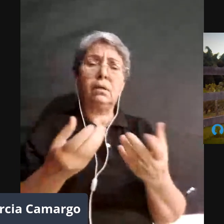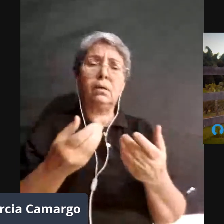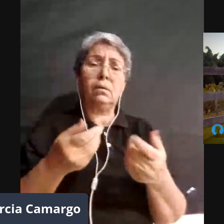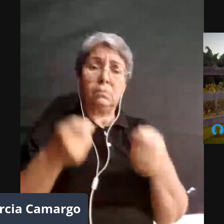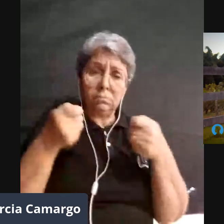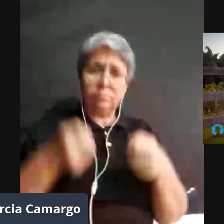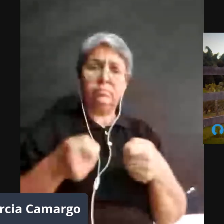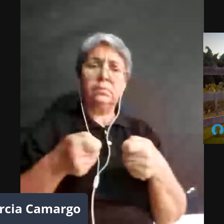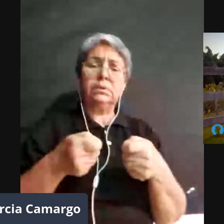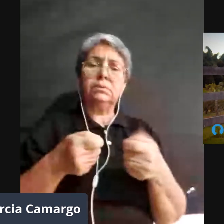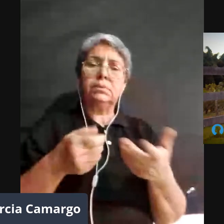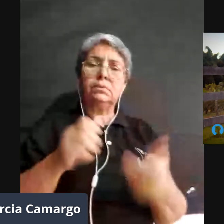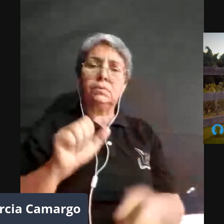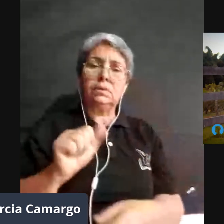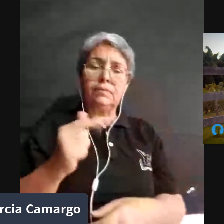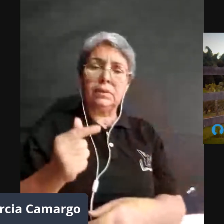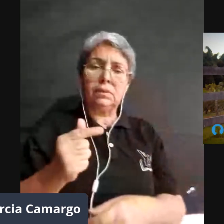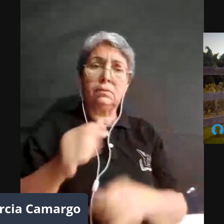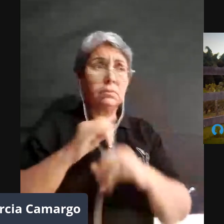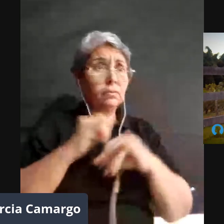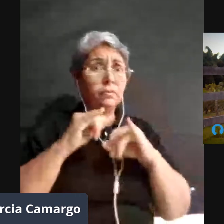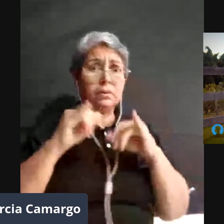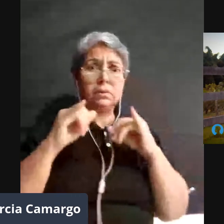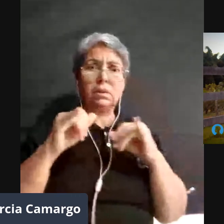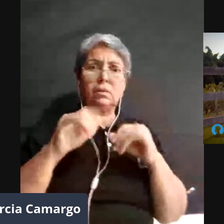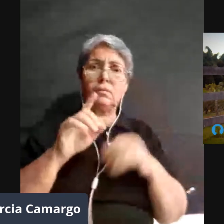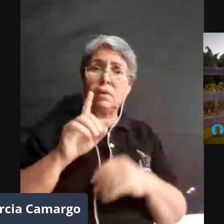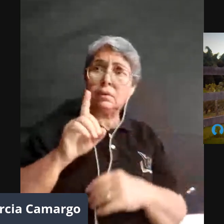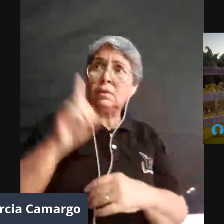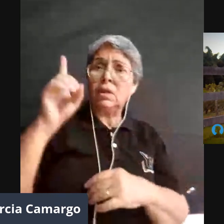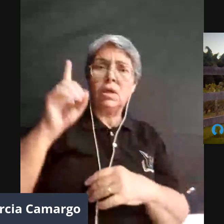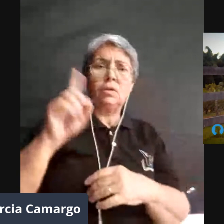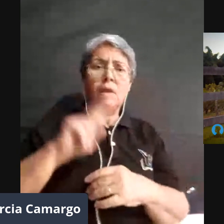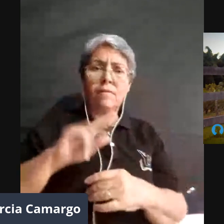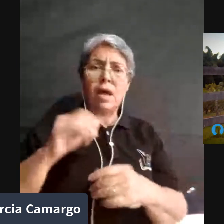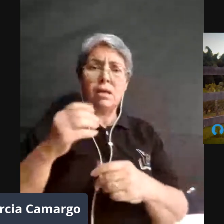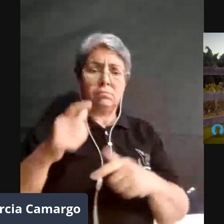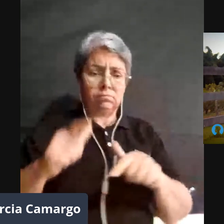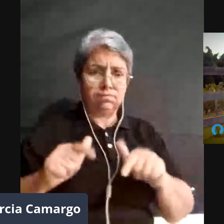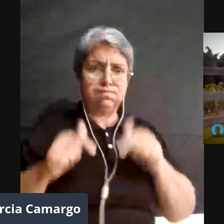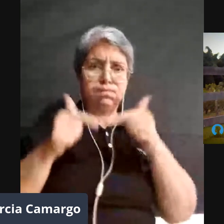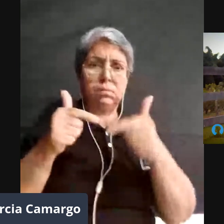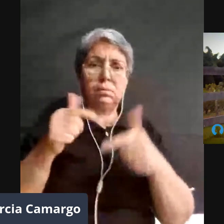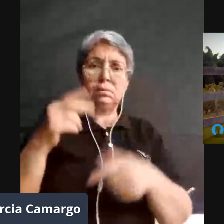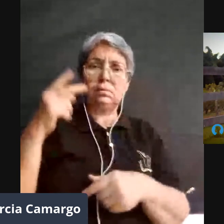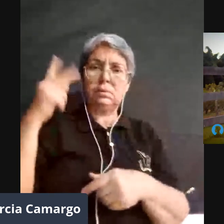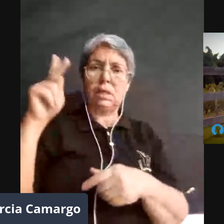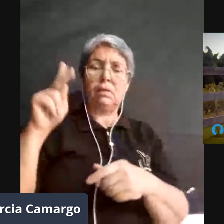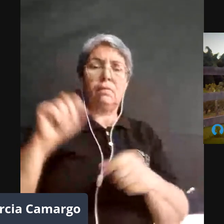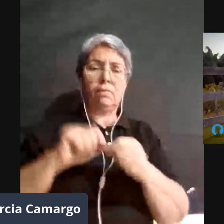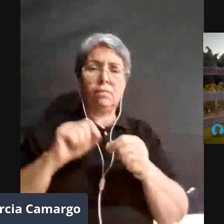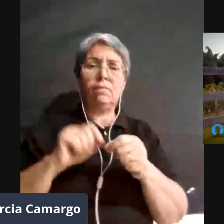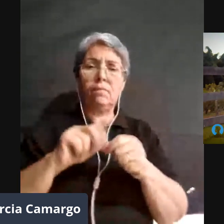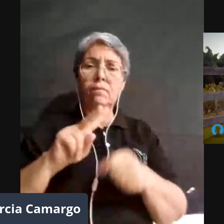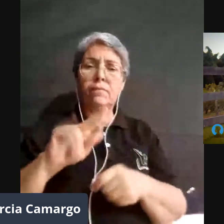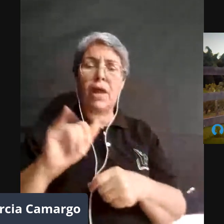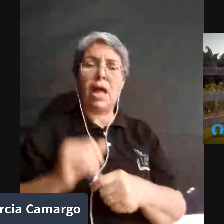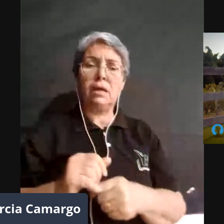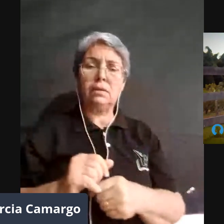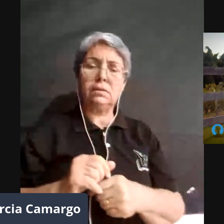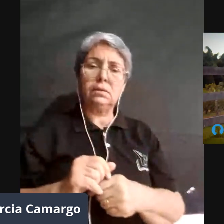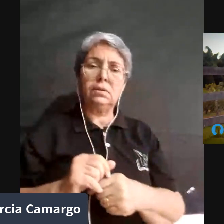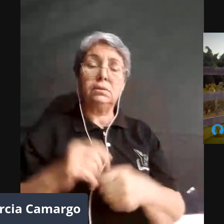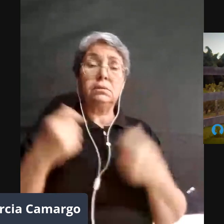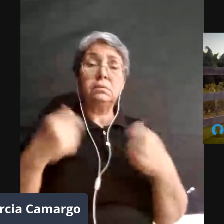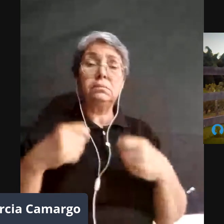Deus vai fazer algo, que Deus vai agir e que Ele vai fazer o que é necessário ser feito, é lançar uma sombra sobre